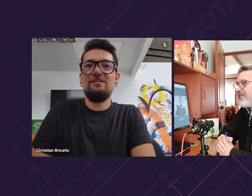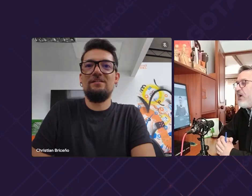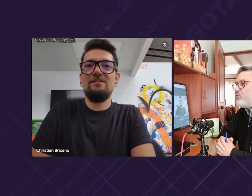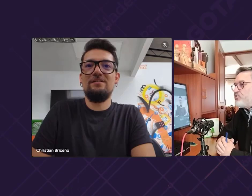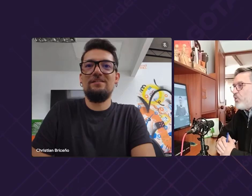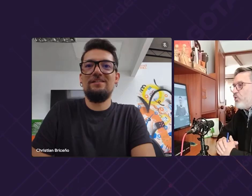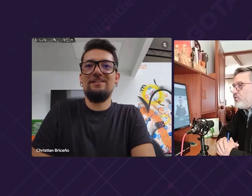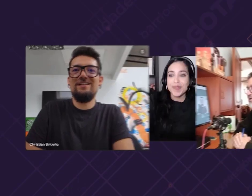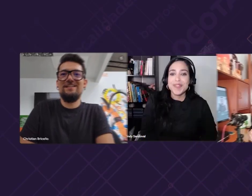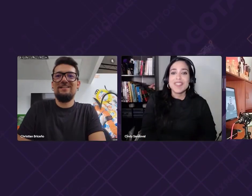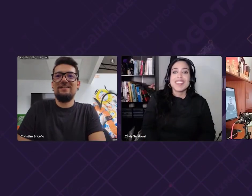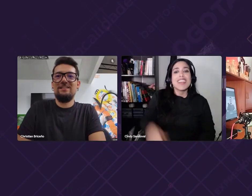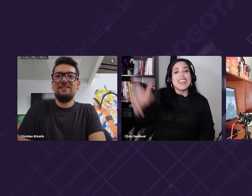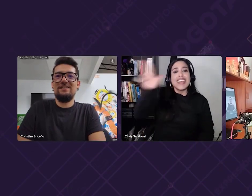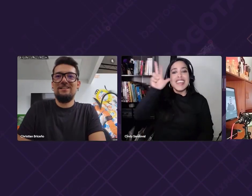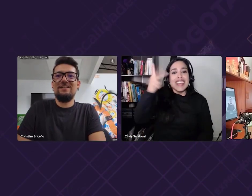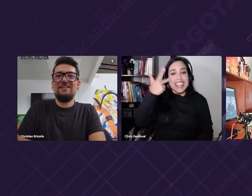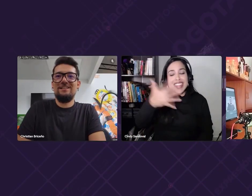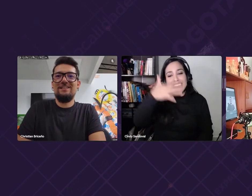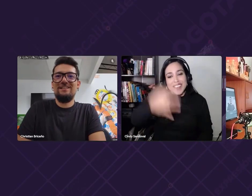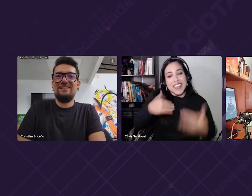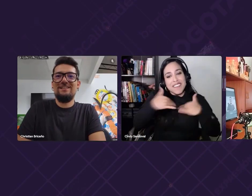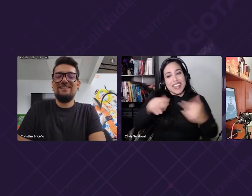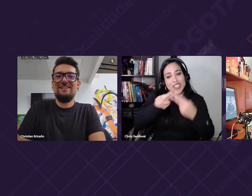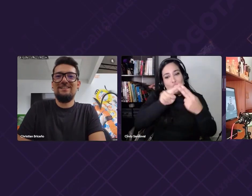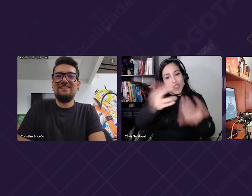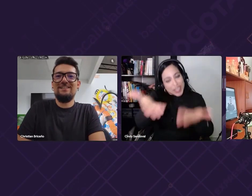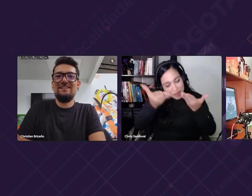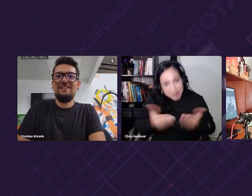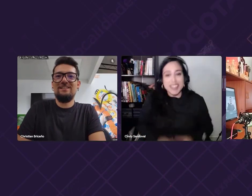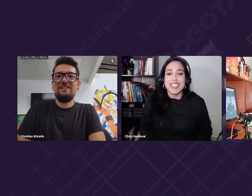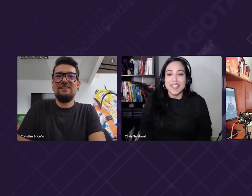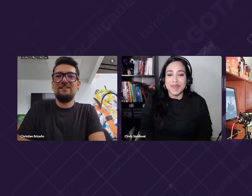Cristian, qué gusto conocerte. Bienvenido.